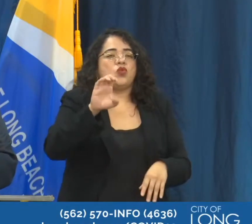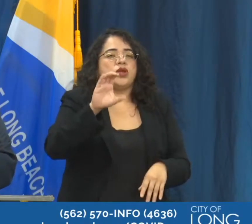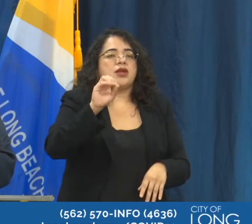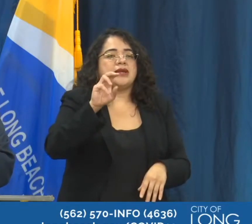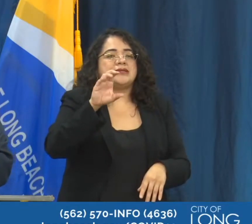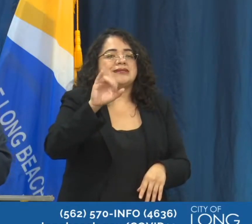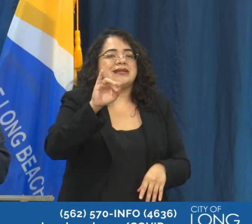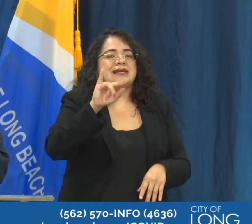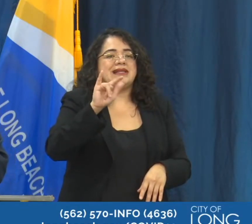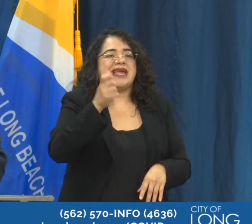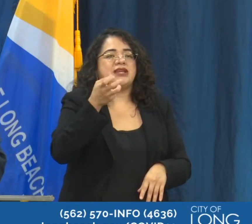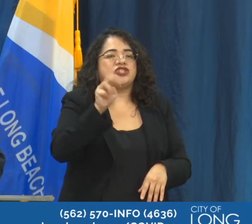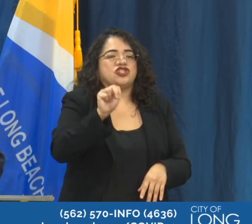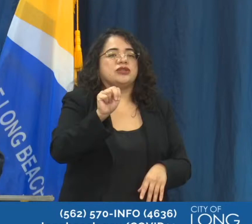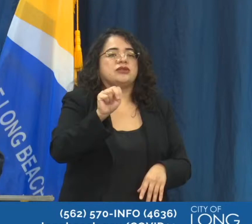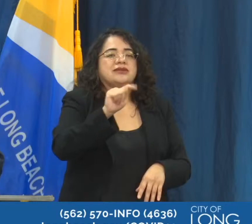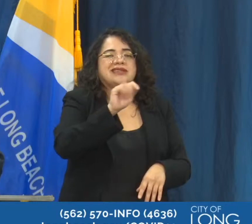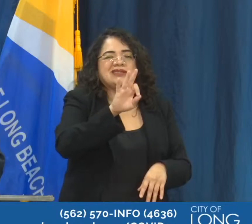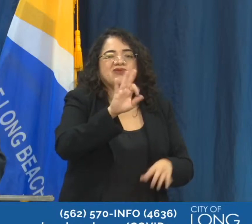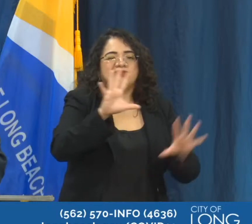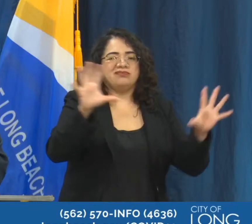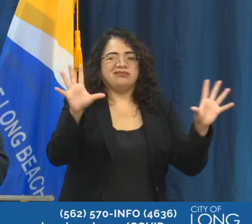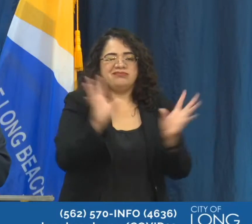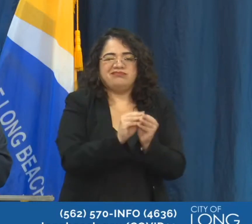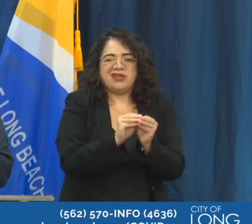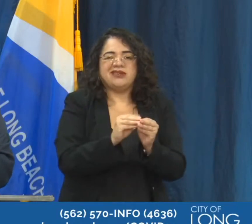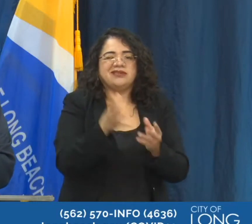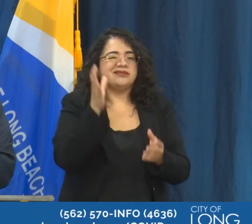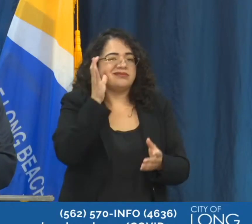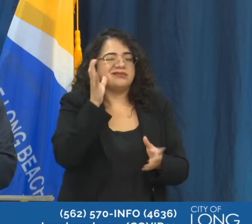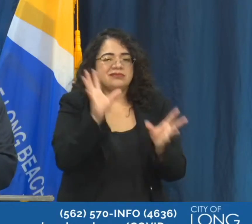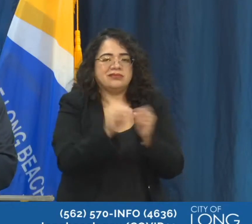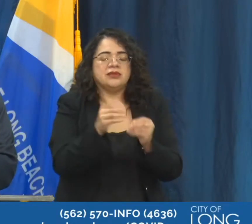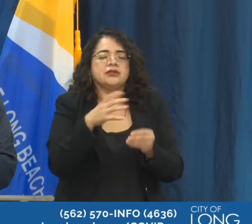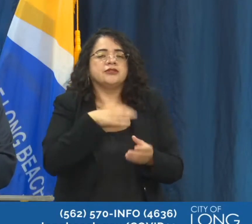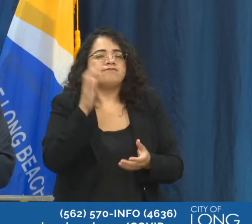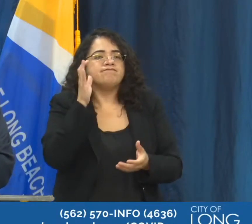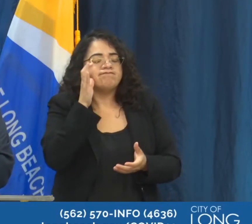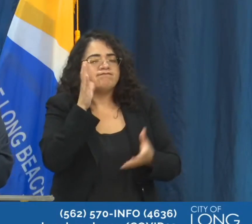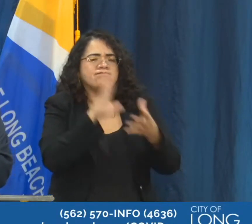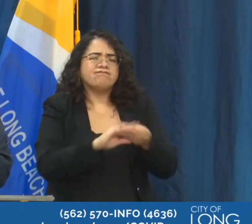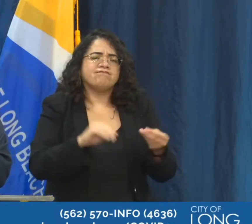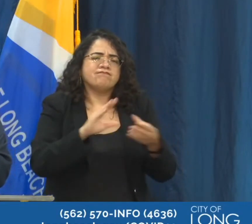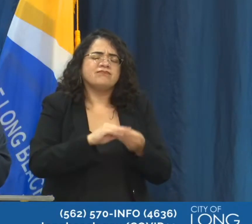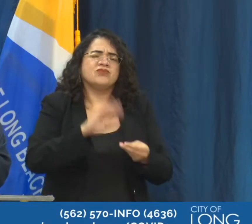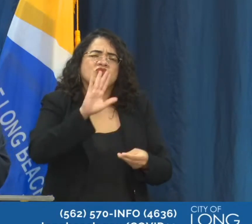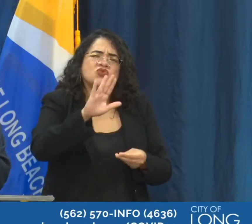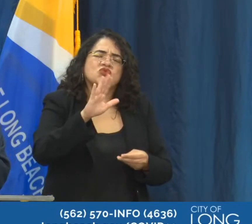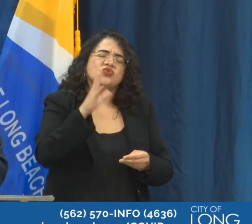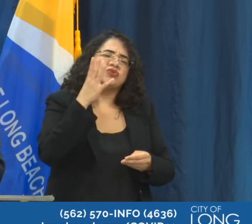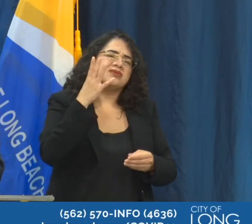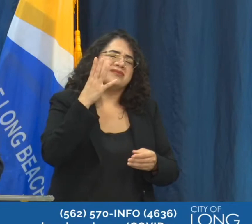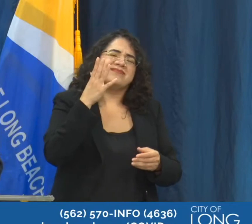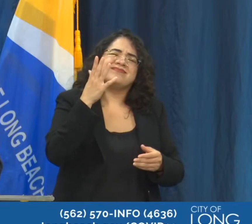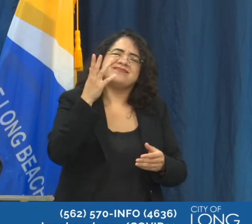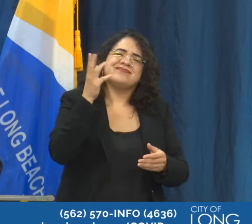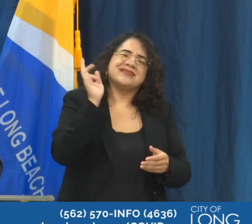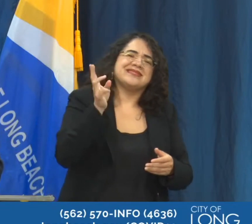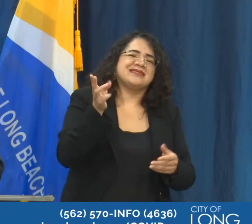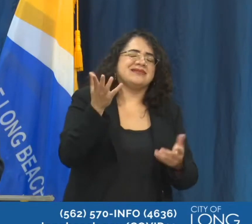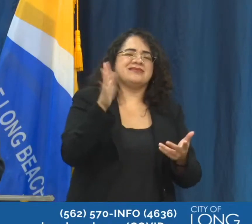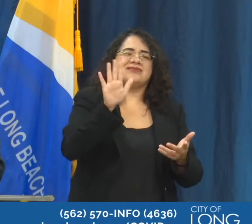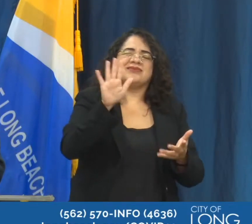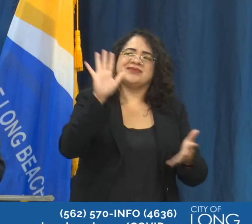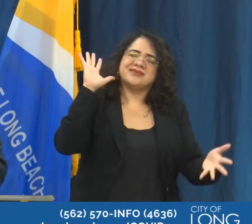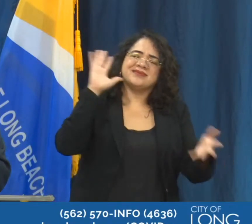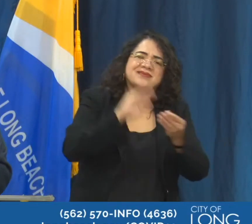muchas sesiones de escucha con miembros de la comunidad para escuchar sus relatos y experiencias de injusticia racial y des